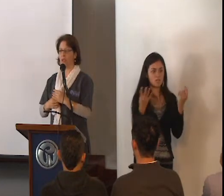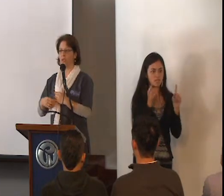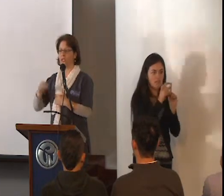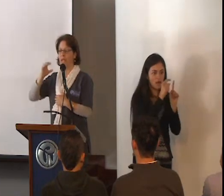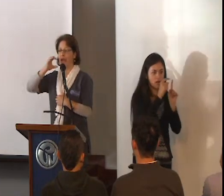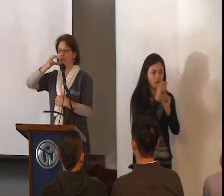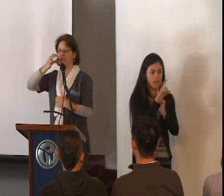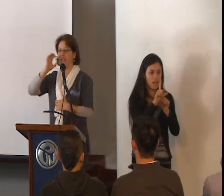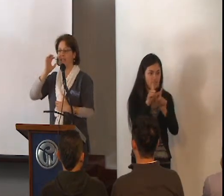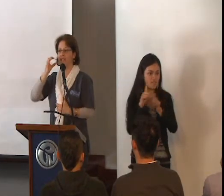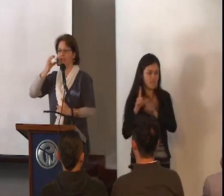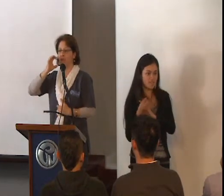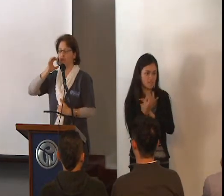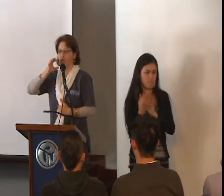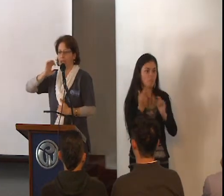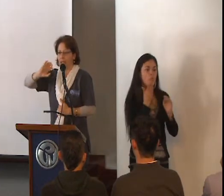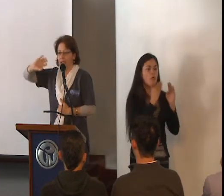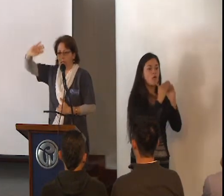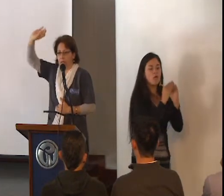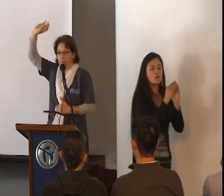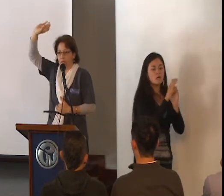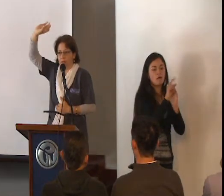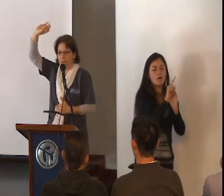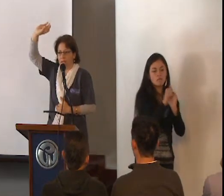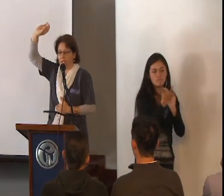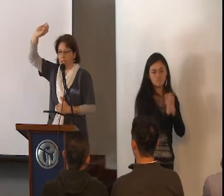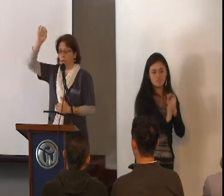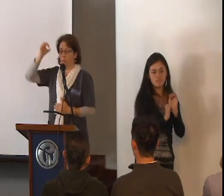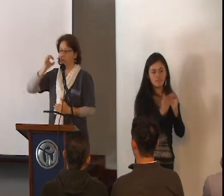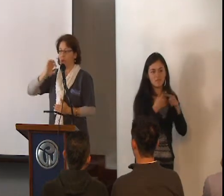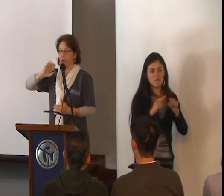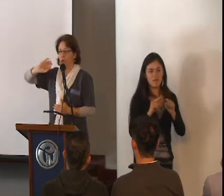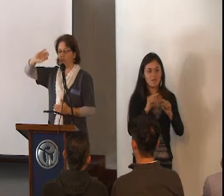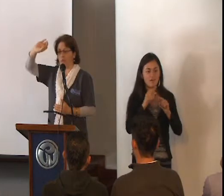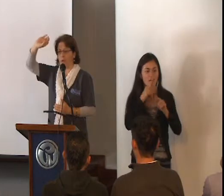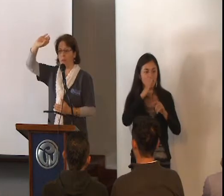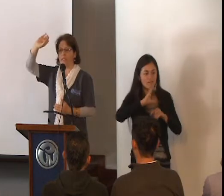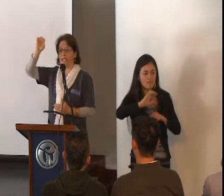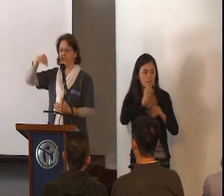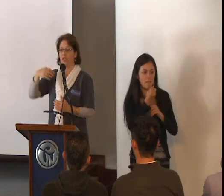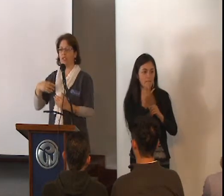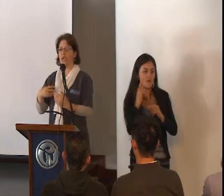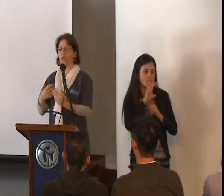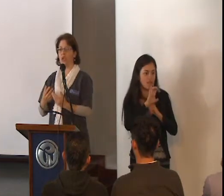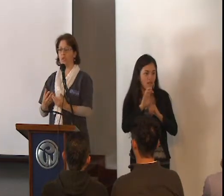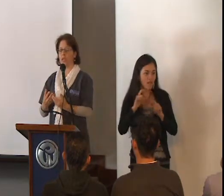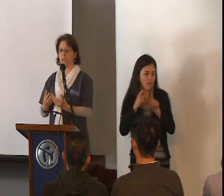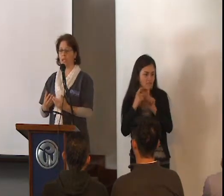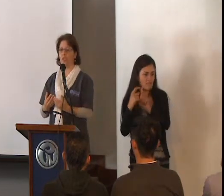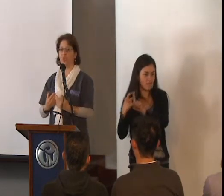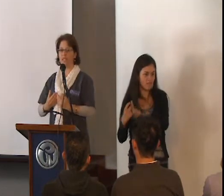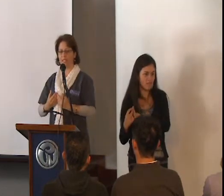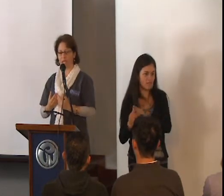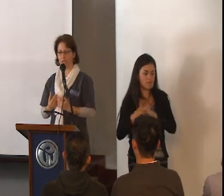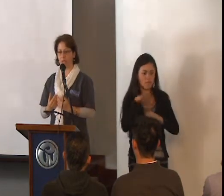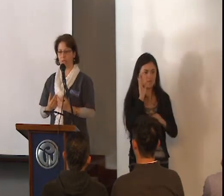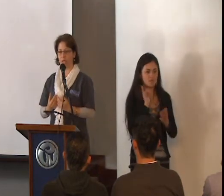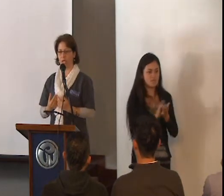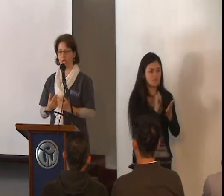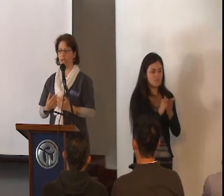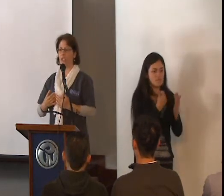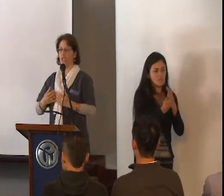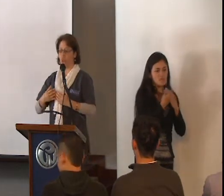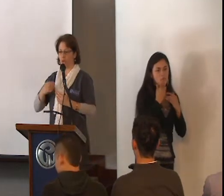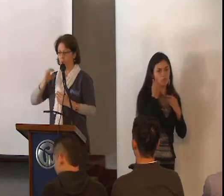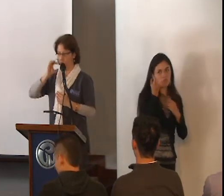casa. Entonces, elefante, si yo digo tatán, así, pues de alguna u otra forma sí le estoy dando al otro entender. Yo entiendo